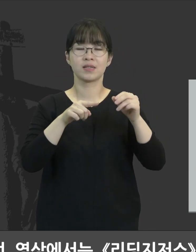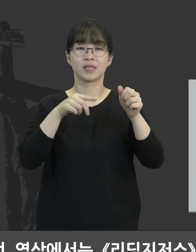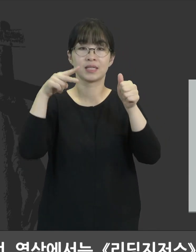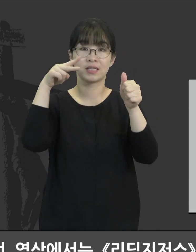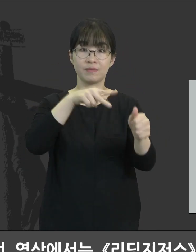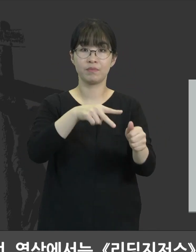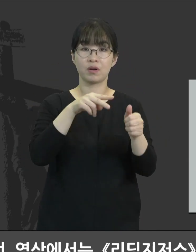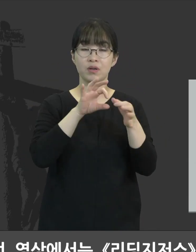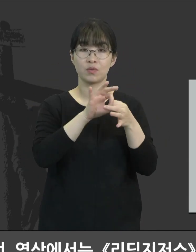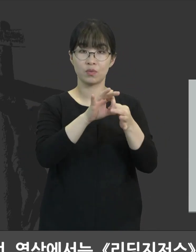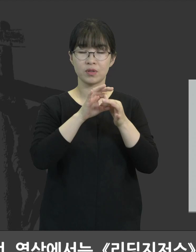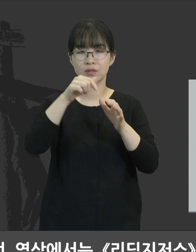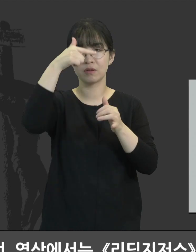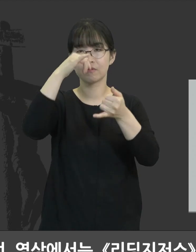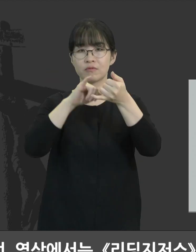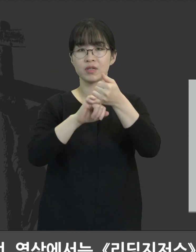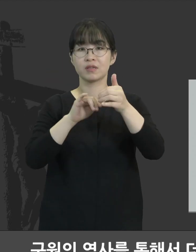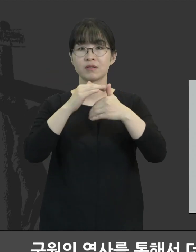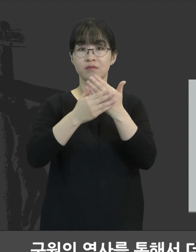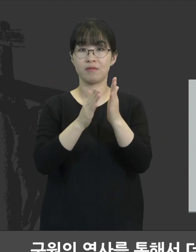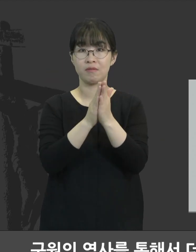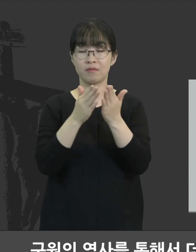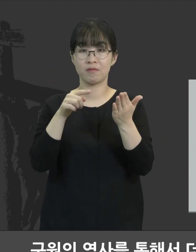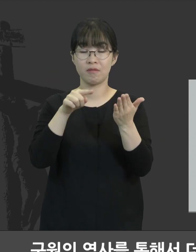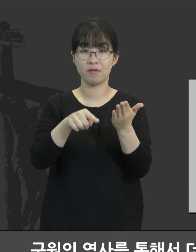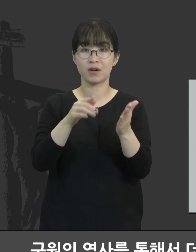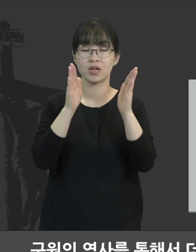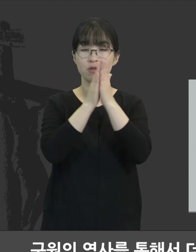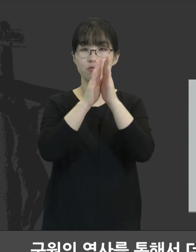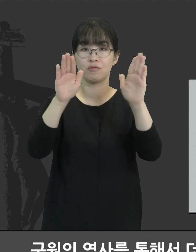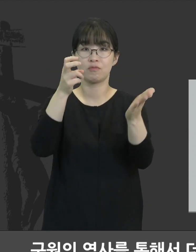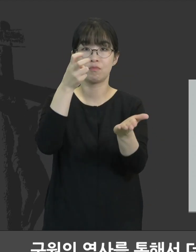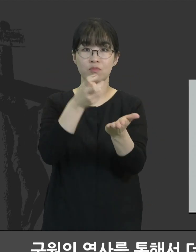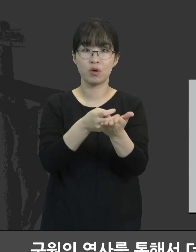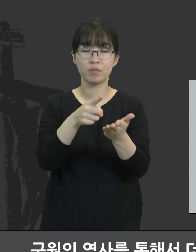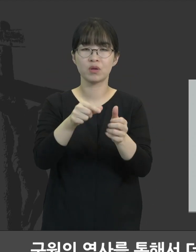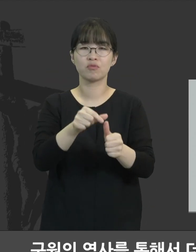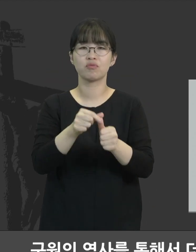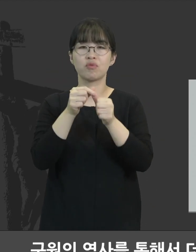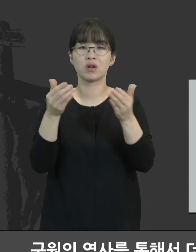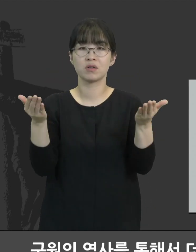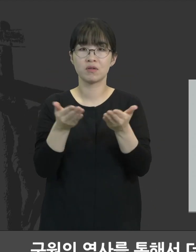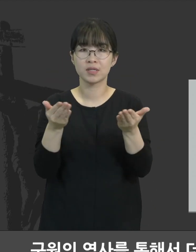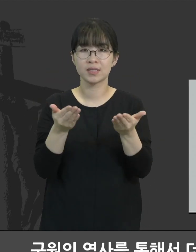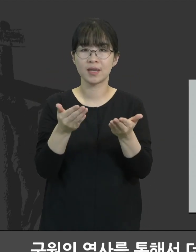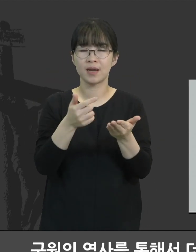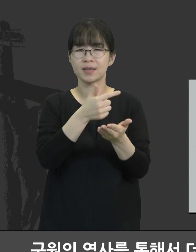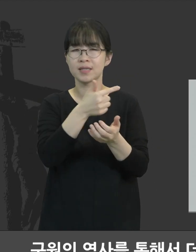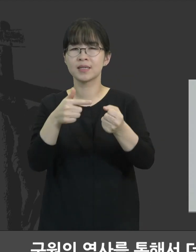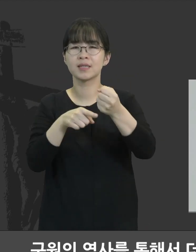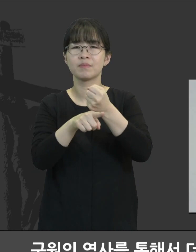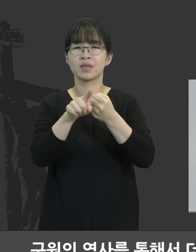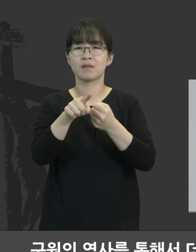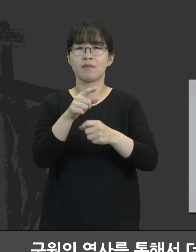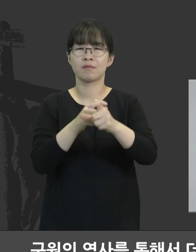참 의미와 구원의 역사를 통해서 더 큰 은혜를 주시는 하나님의 언약의 구조를 살펴보겠습니다.